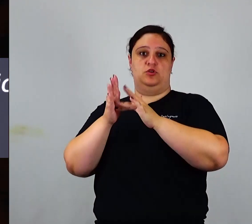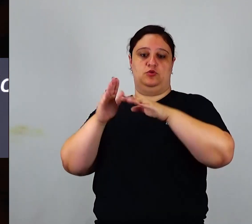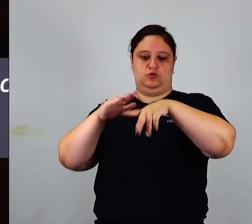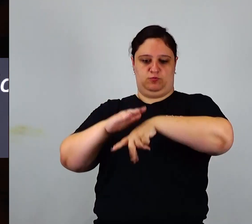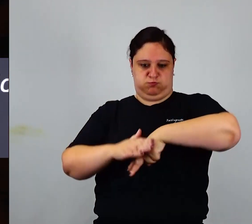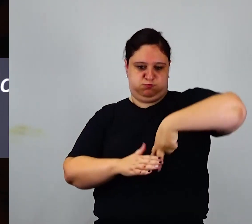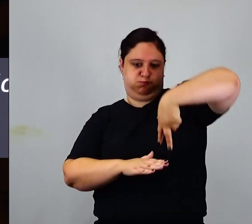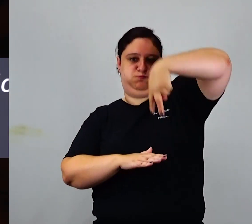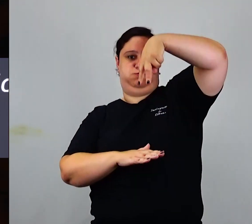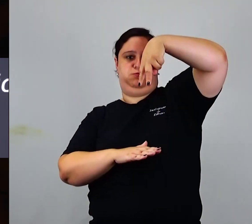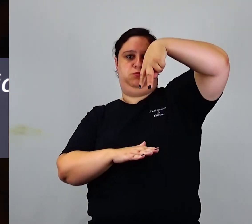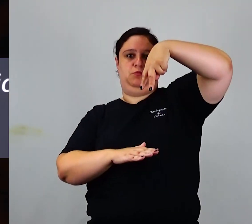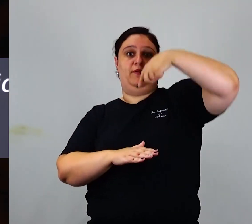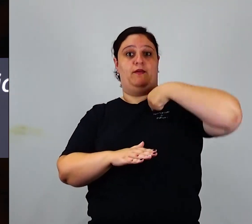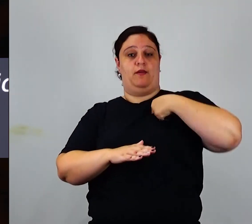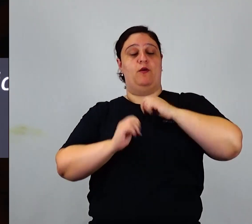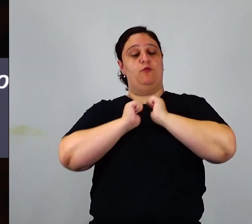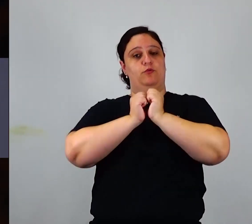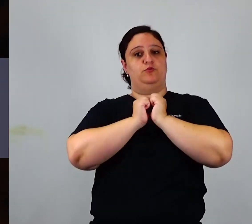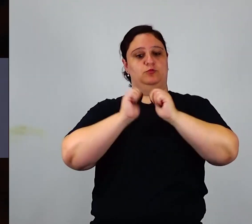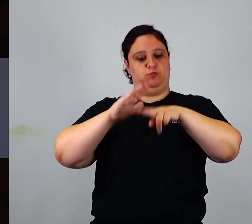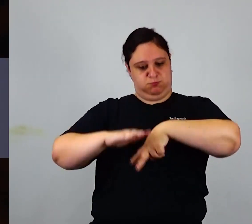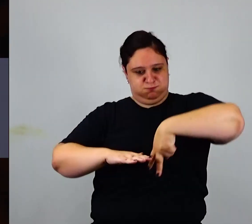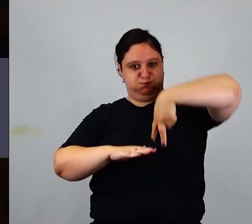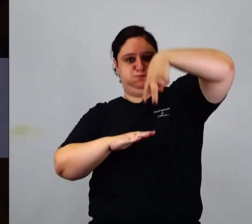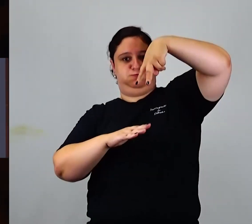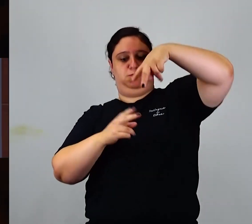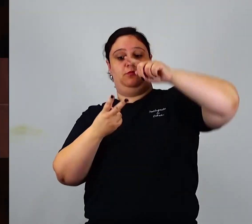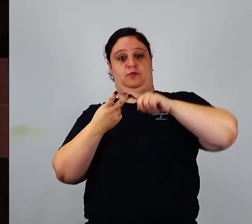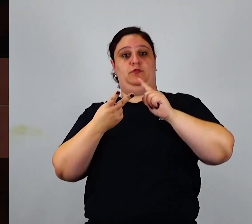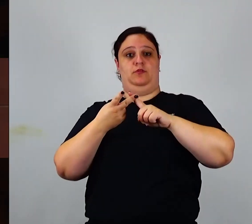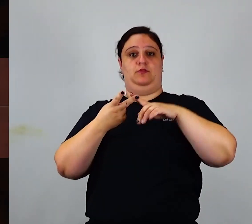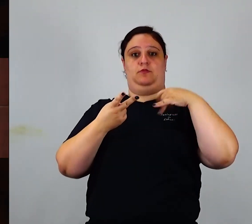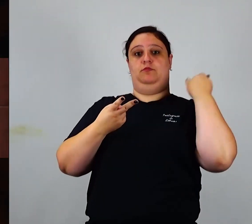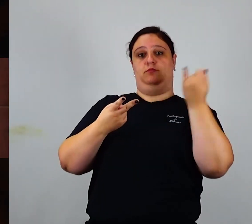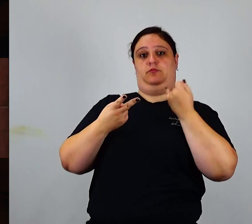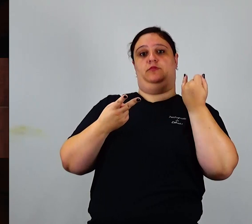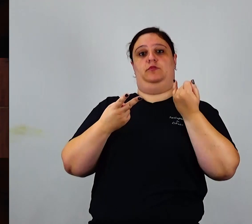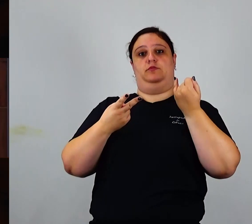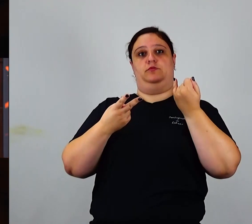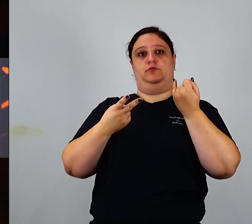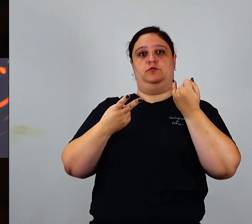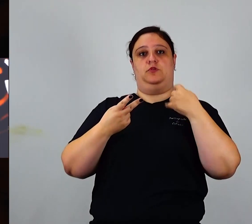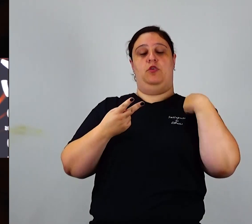Ele. Esse é o segundo fato.